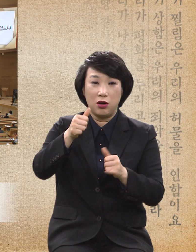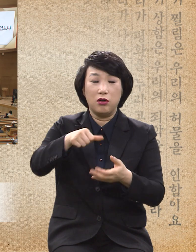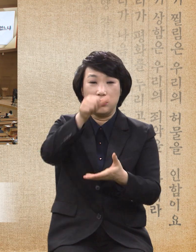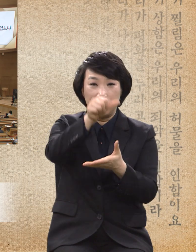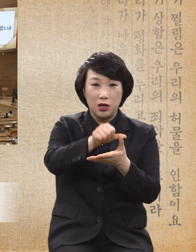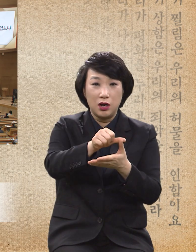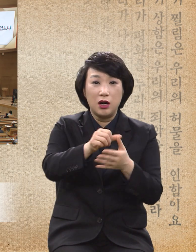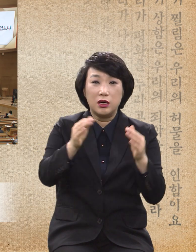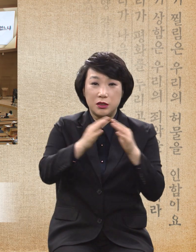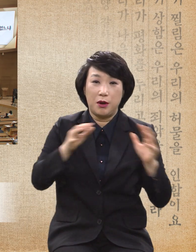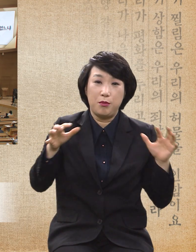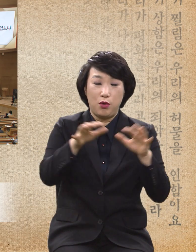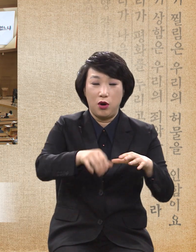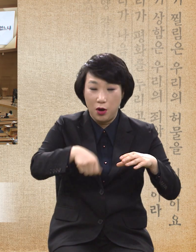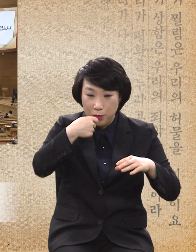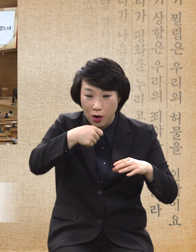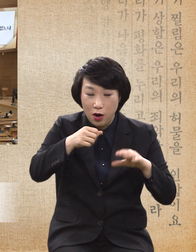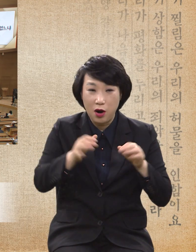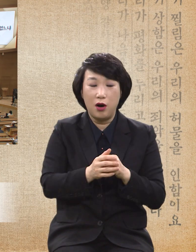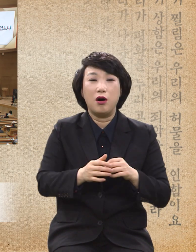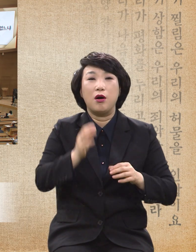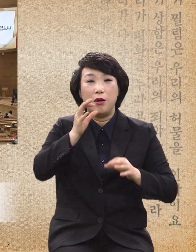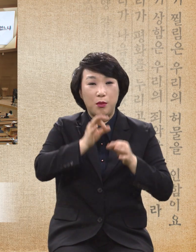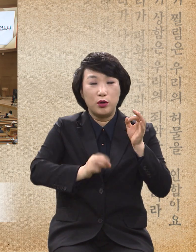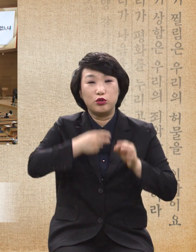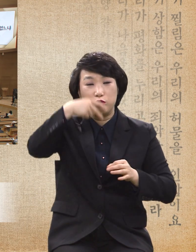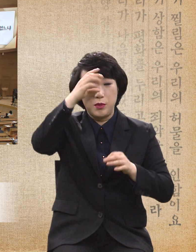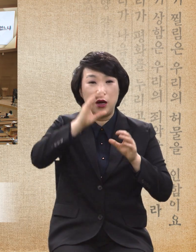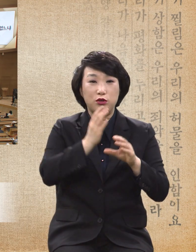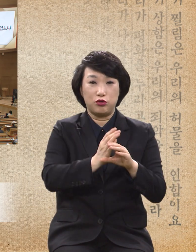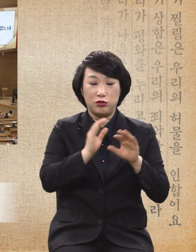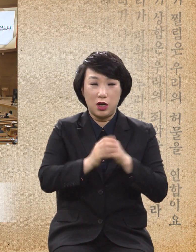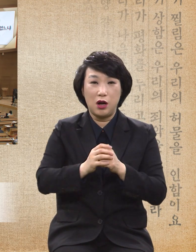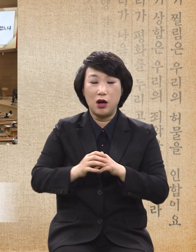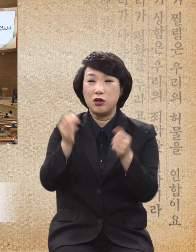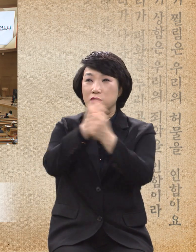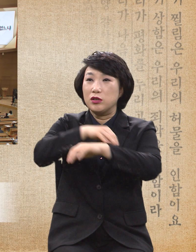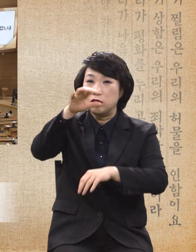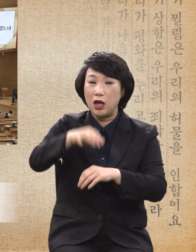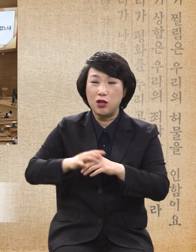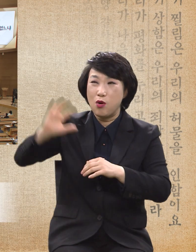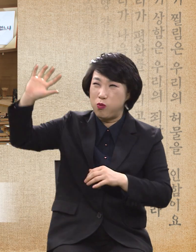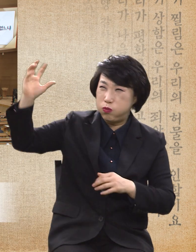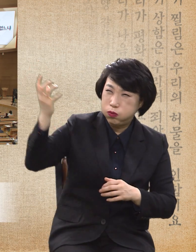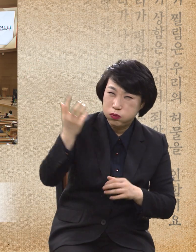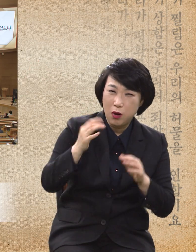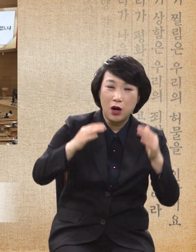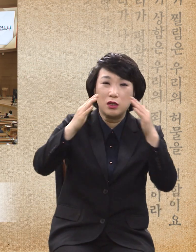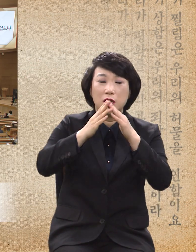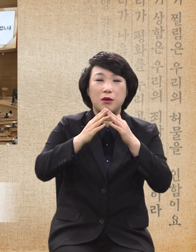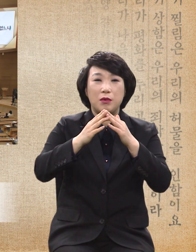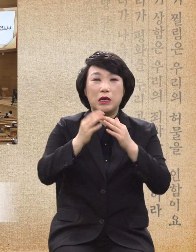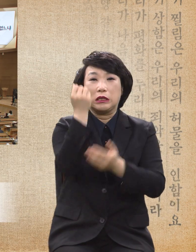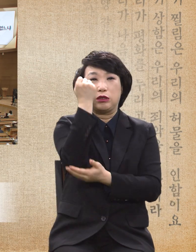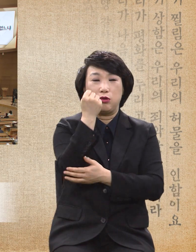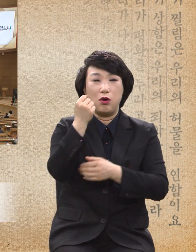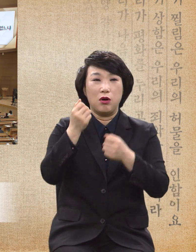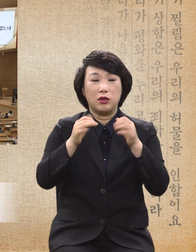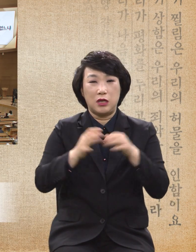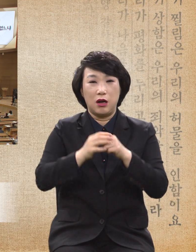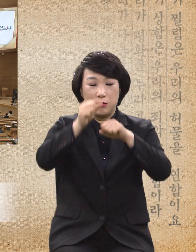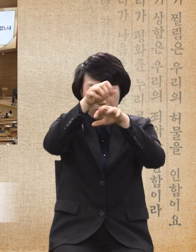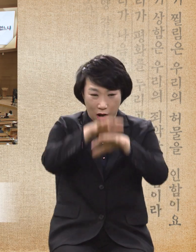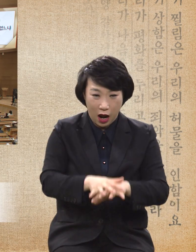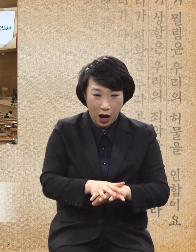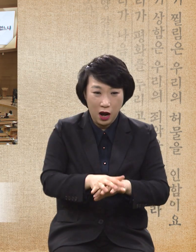맏형의 집에서 식물을 먹으며 포도주를 마시더니 거친 들에서 태풍이 와서 집 내 모퉁이를 치매